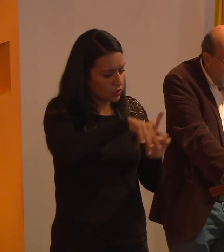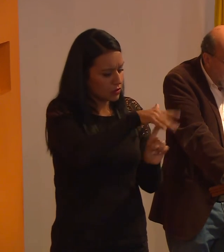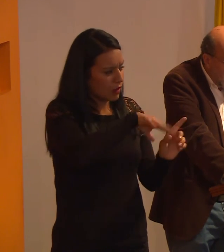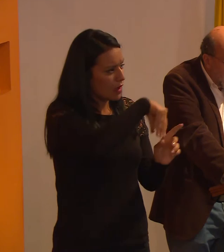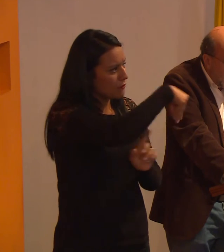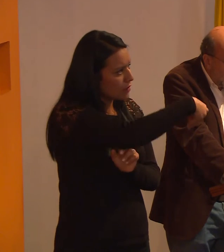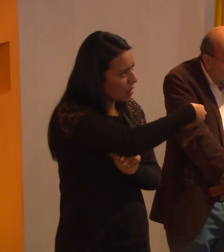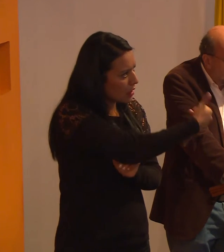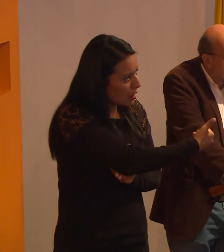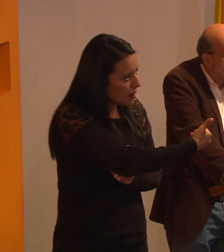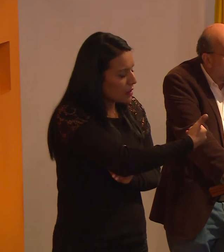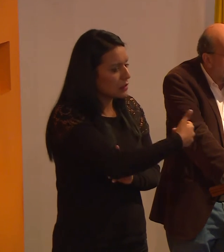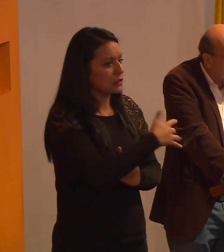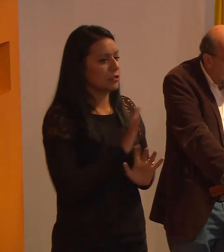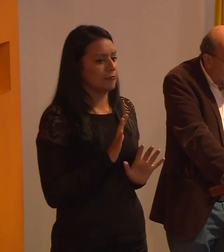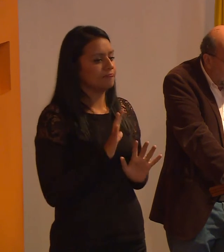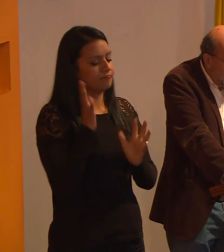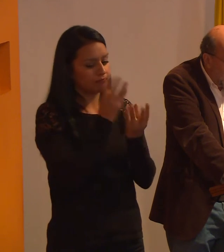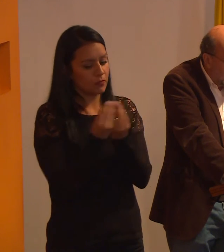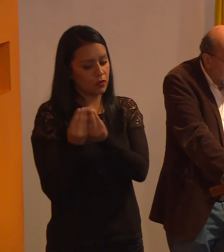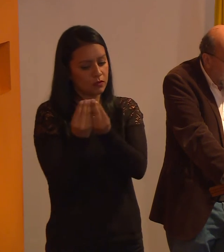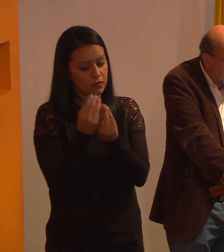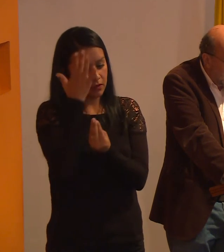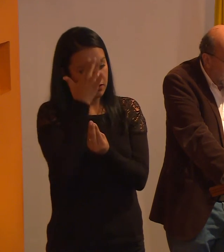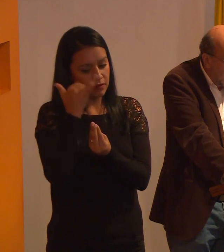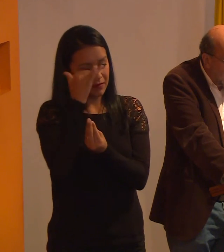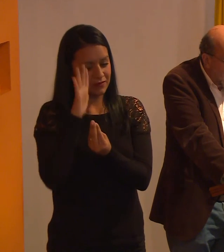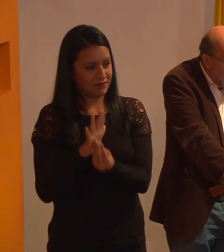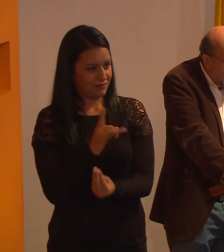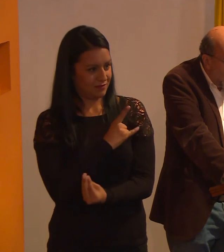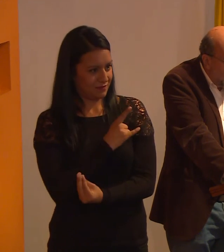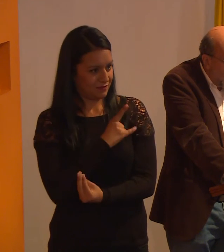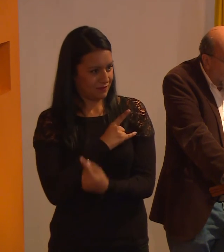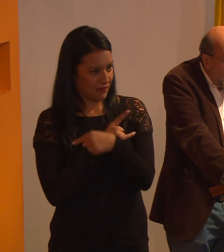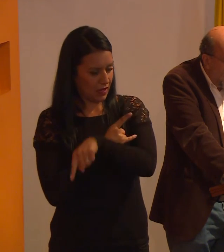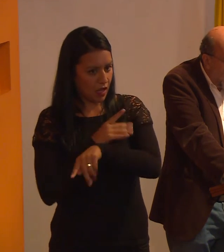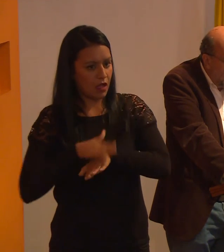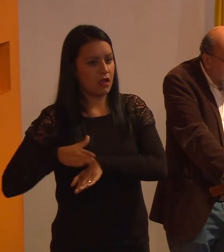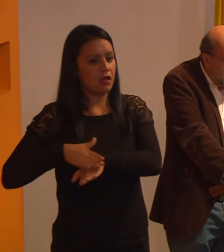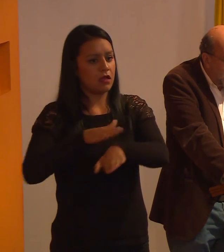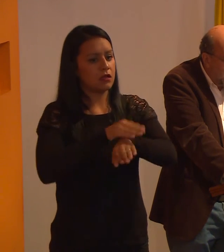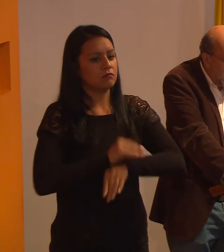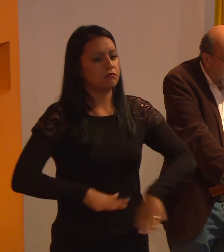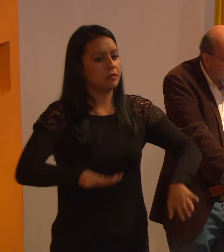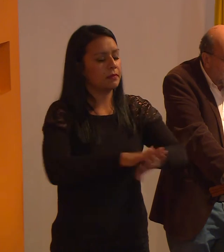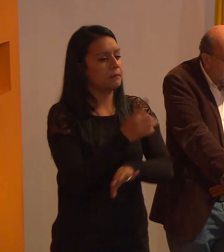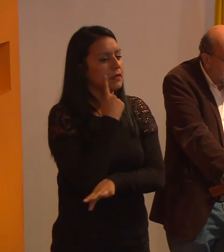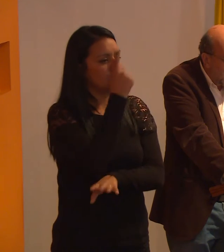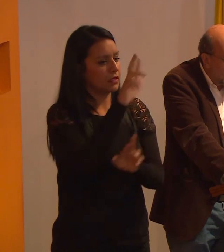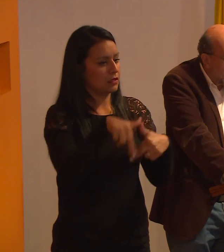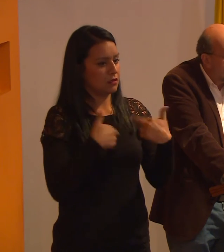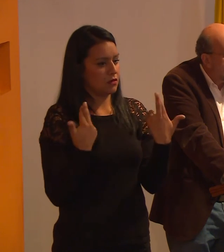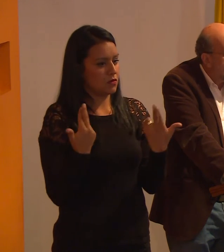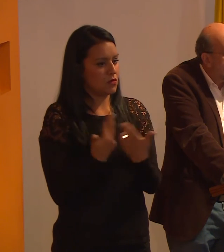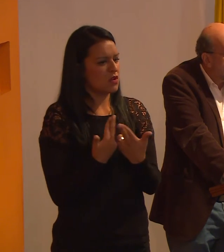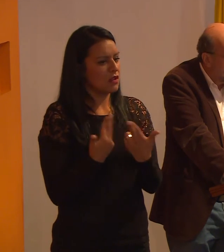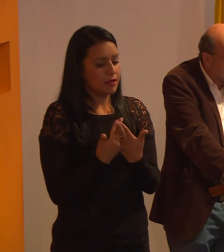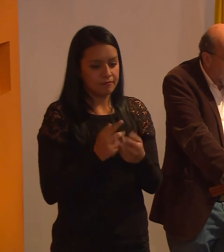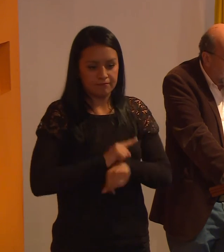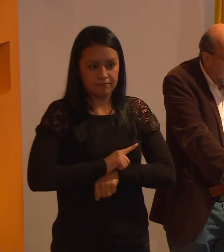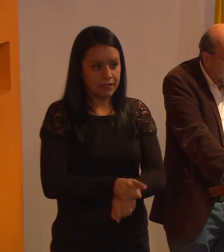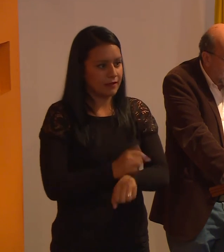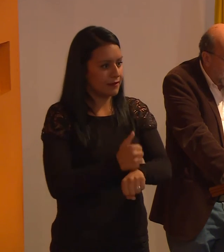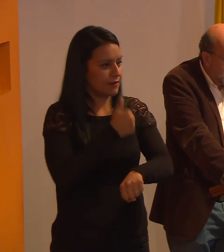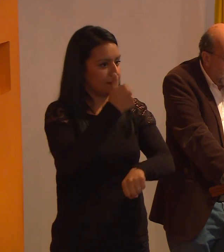externo, el Consejo Académico de la Universidad convocó a una primera reunión de cuadros